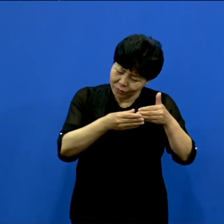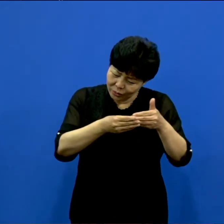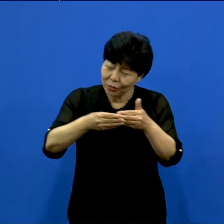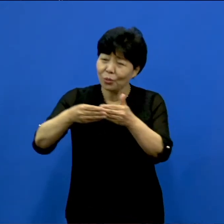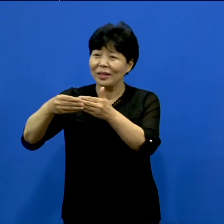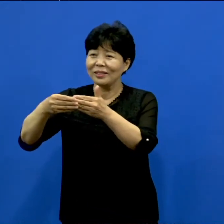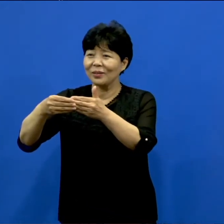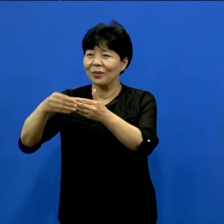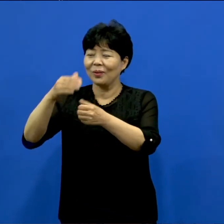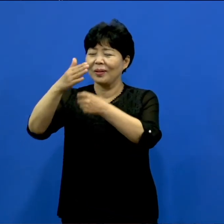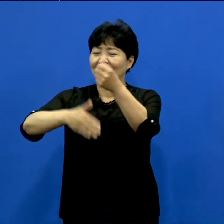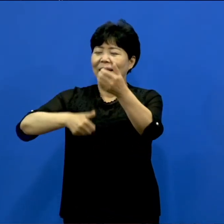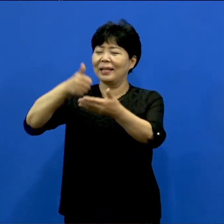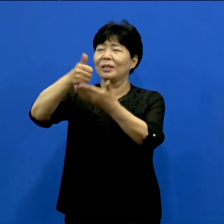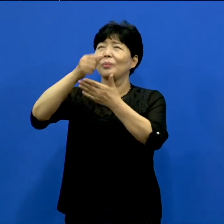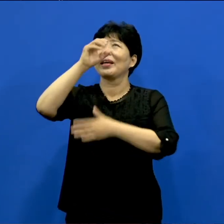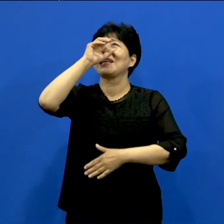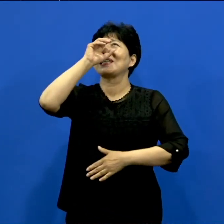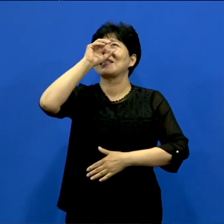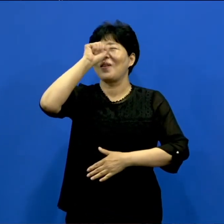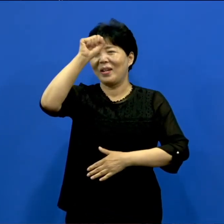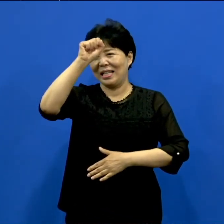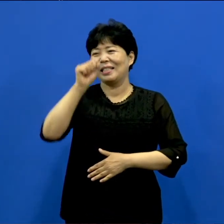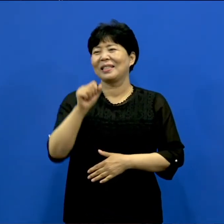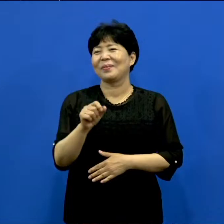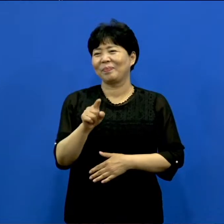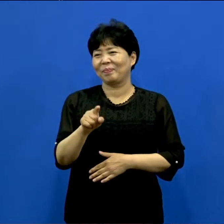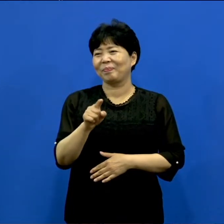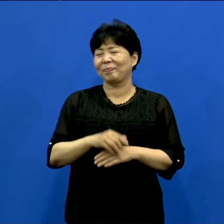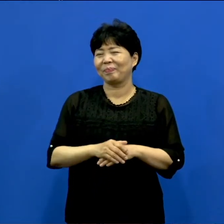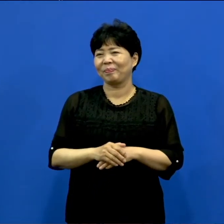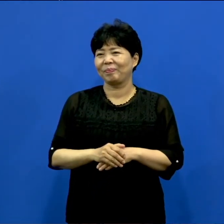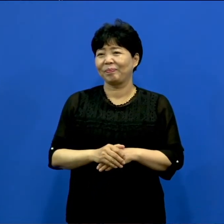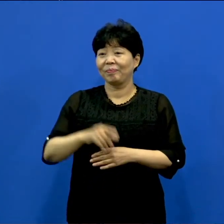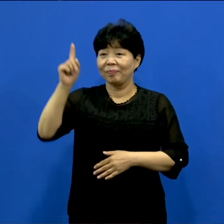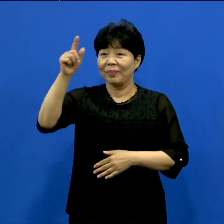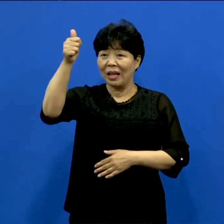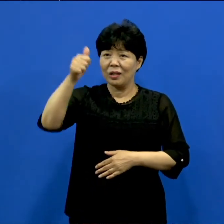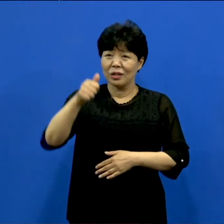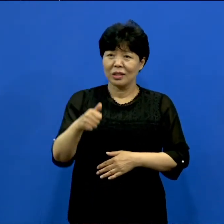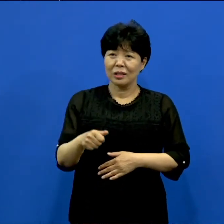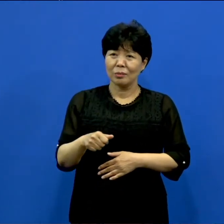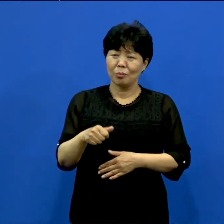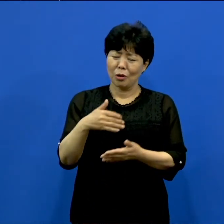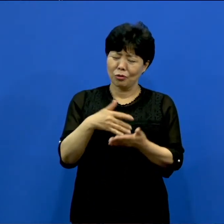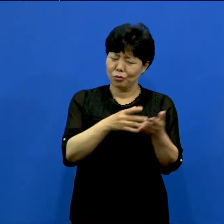그것을 선하심을 맛보아하는, 다윗은 그의 삶에 숱한 경험을 한 거예요.